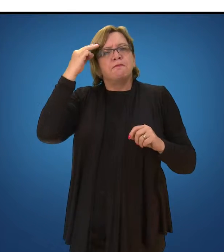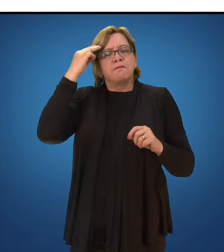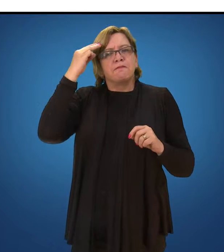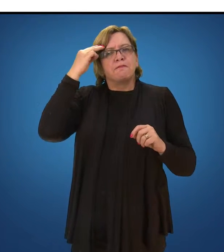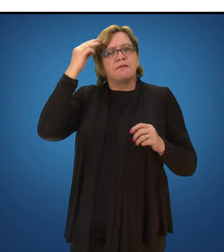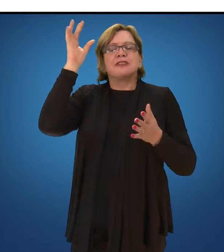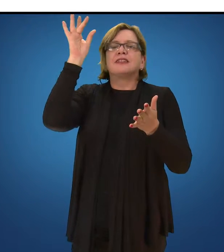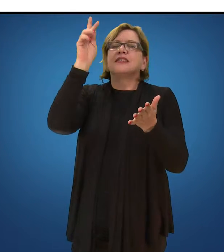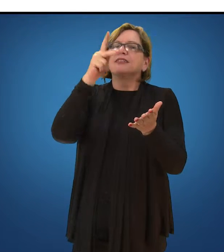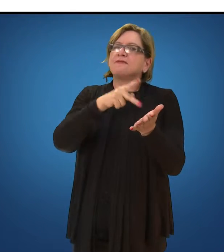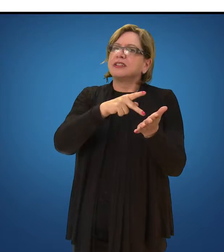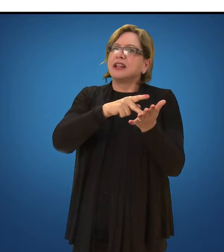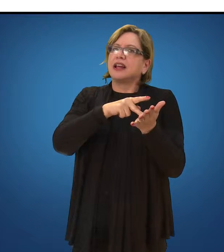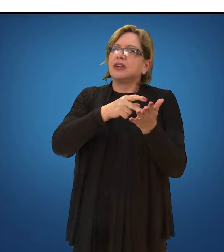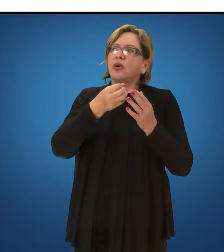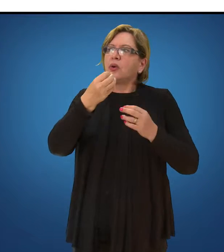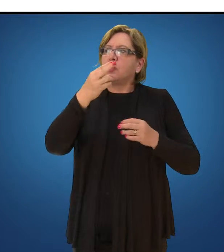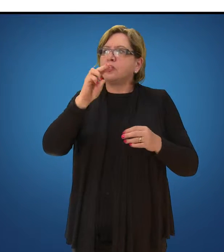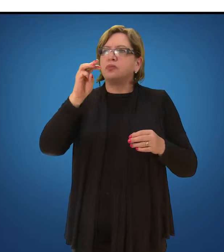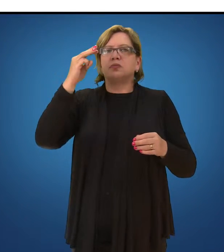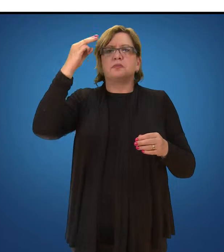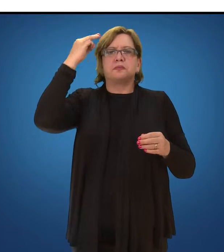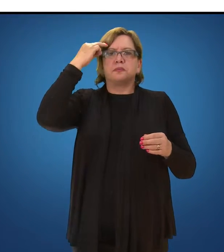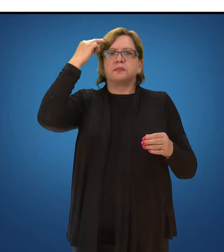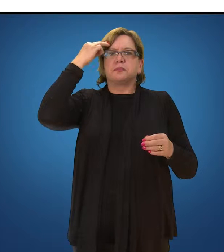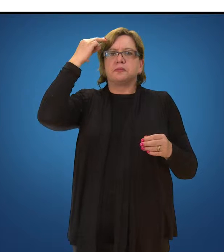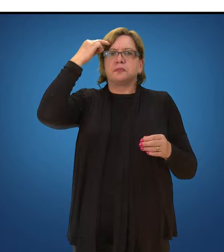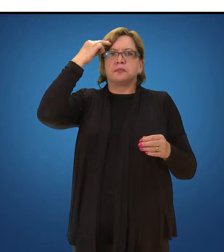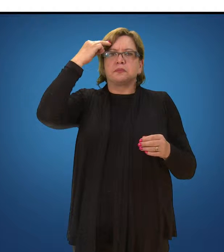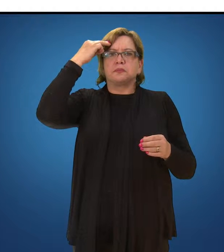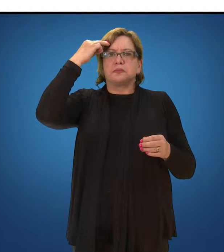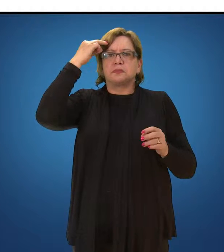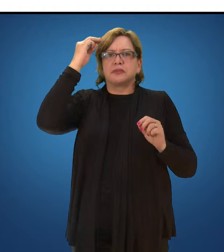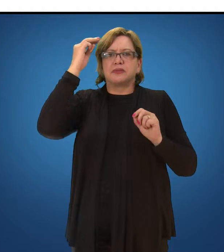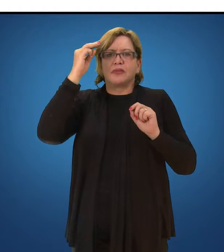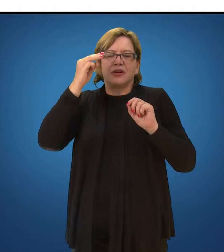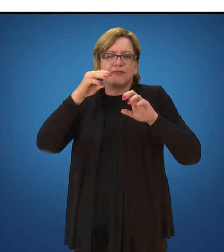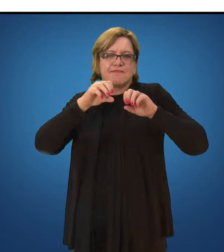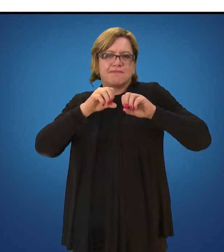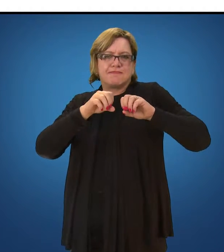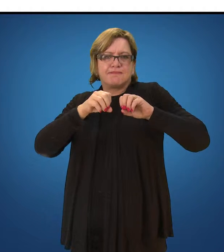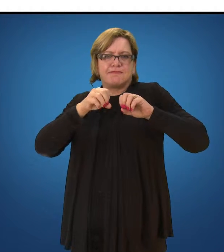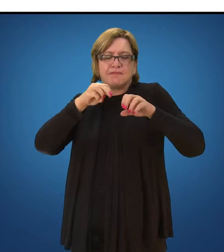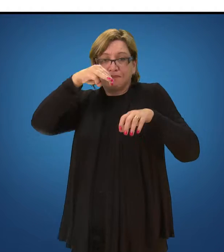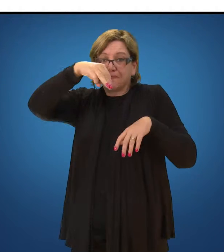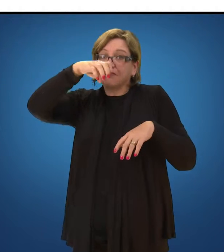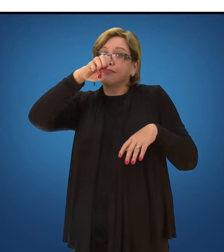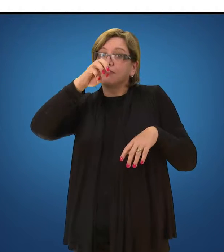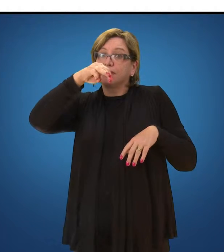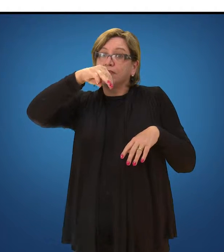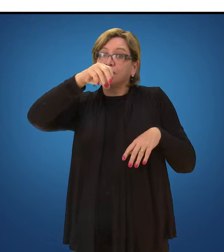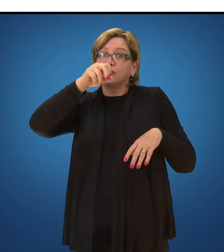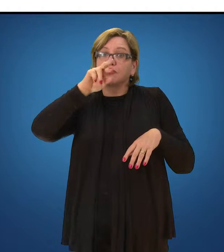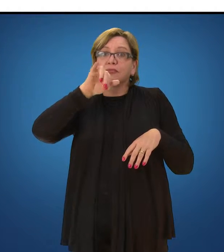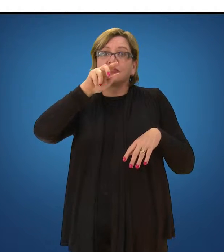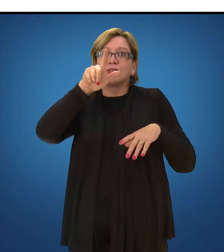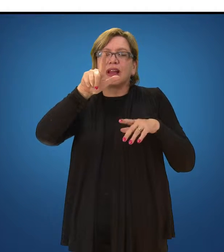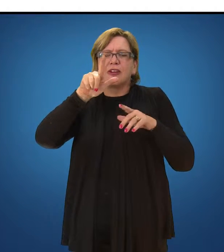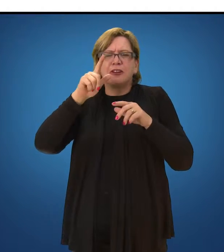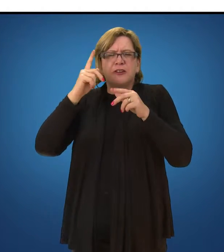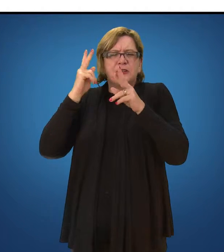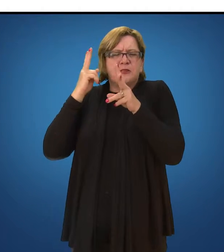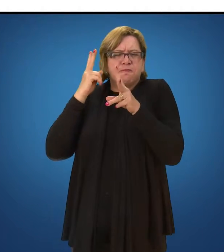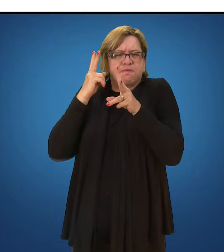memória e a verdade, ou entre um memorial docente e a reprodução literal do que foi